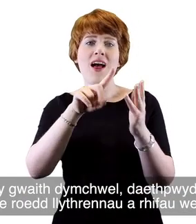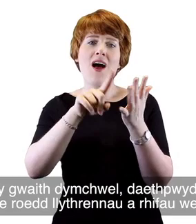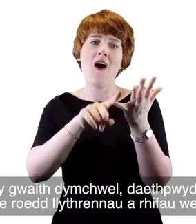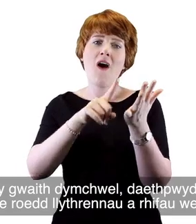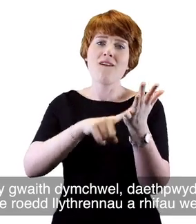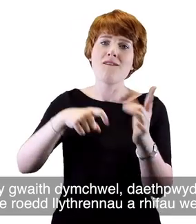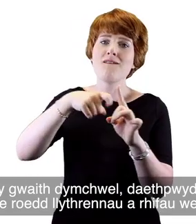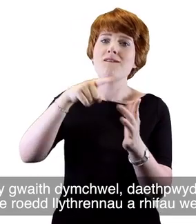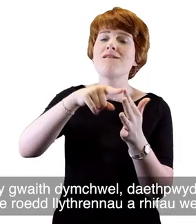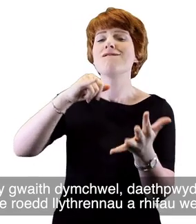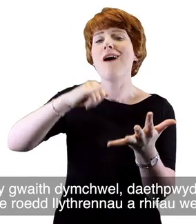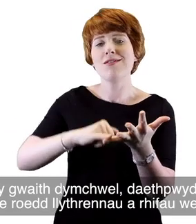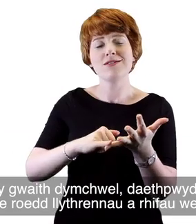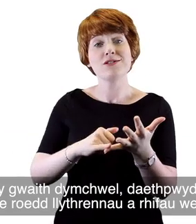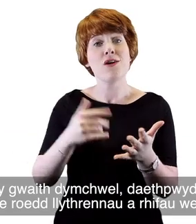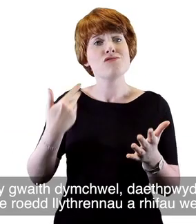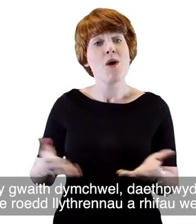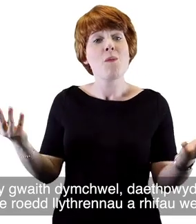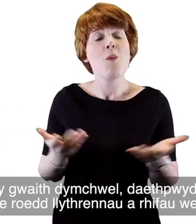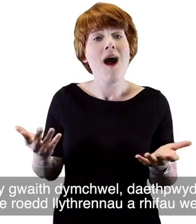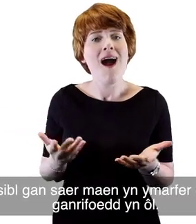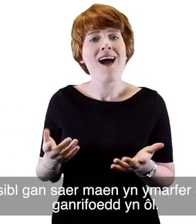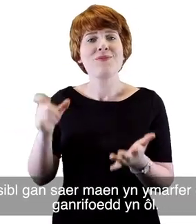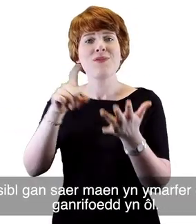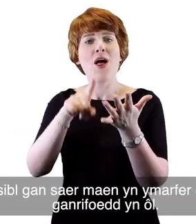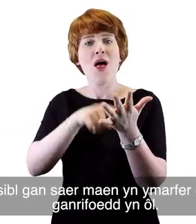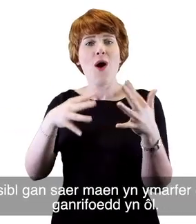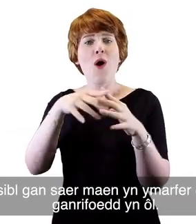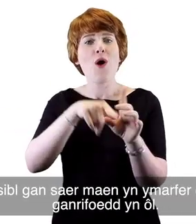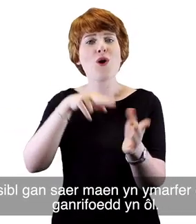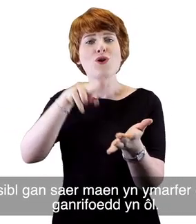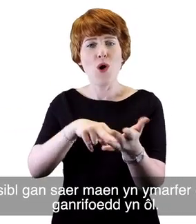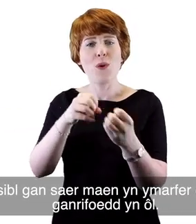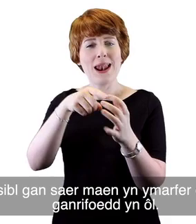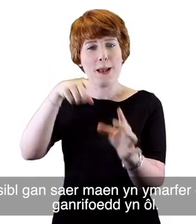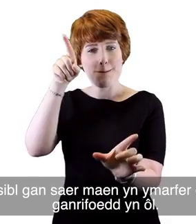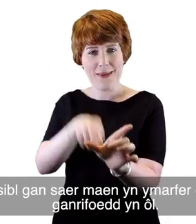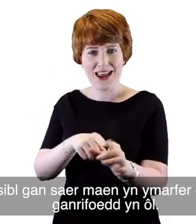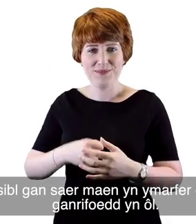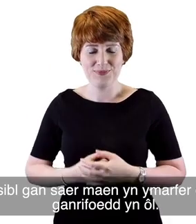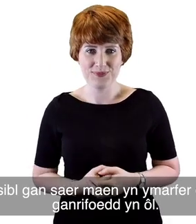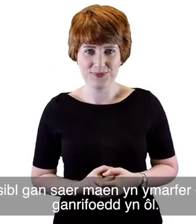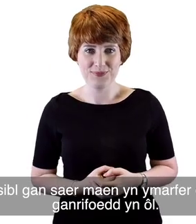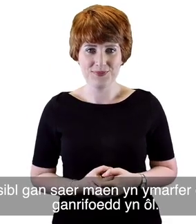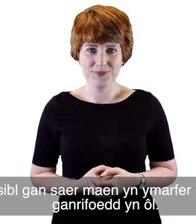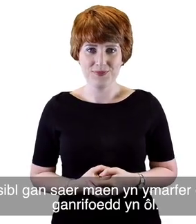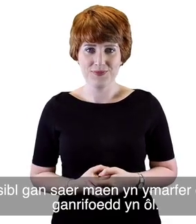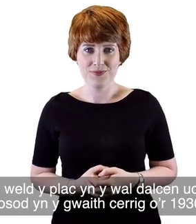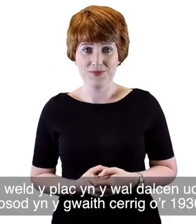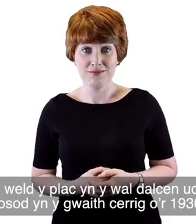lle oedd llythrennau a rhifau wedi'u cerfio, o bosib gan Saer Maen yn ymarfer ei grefft ganrifoedd yn ôl. Gallwch